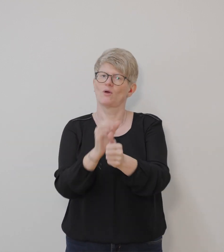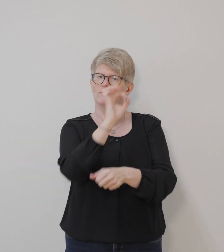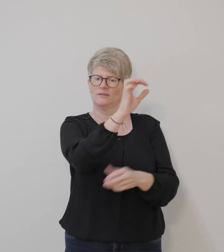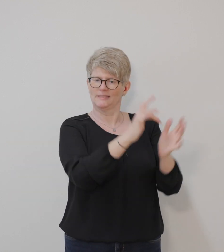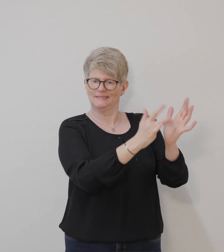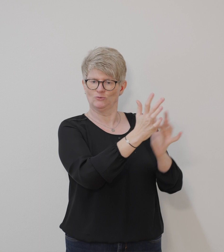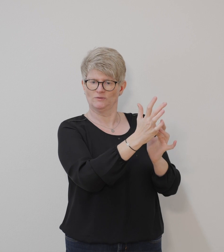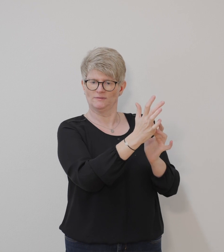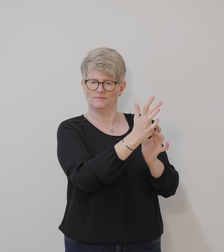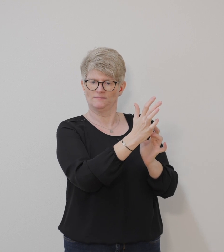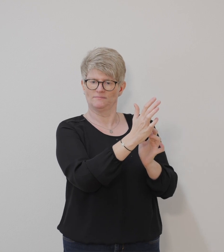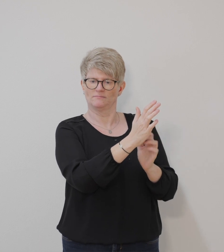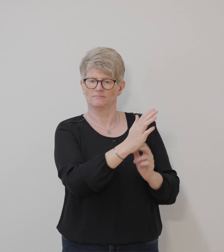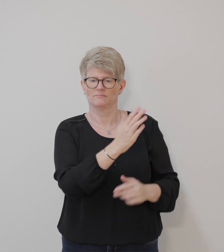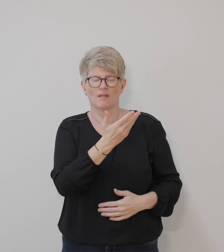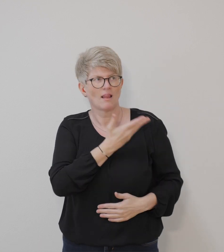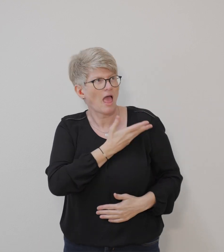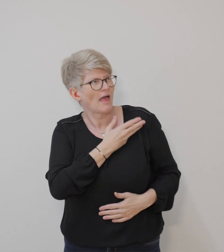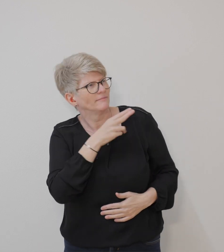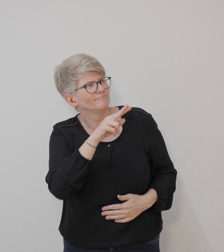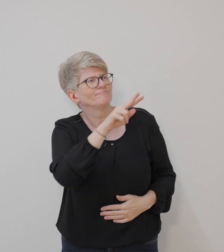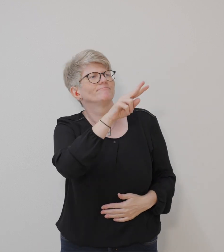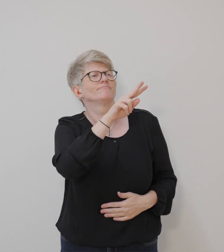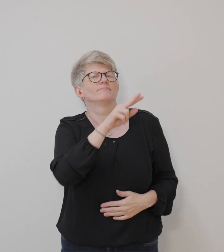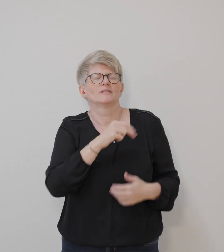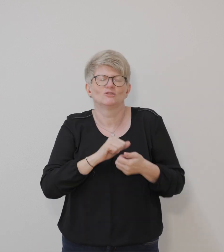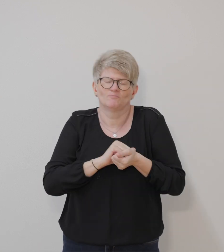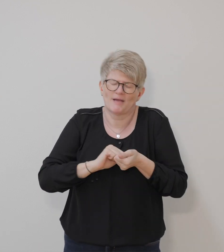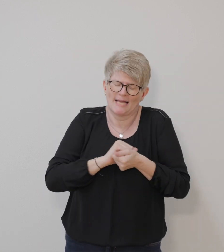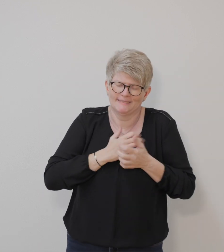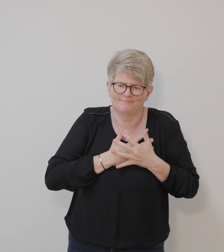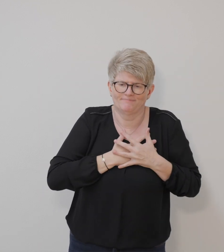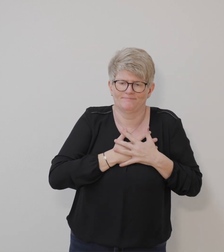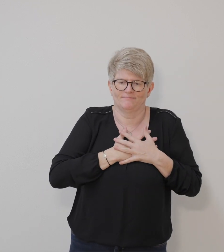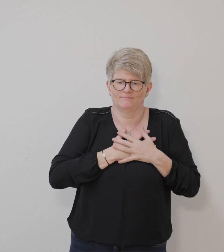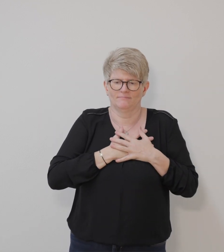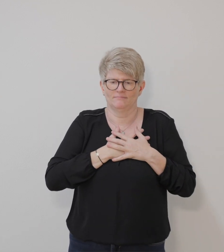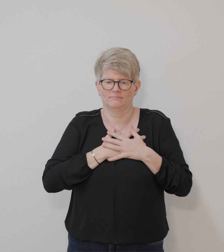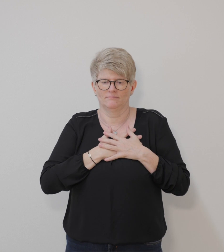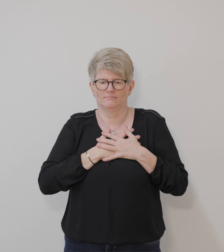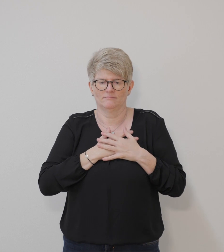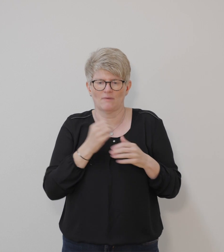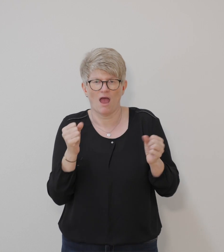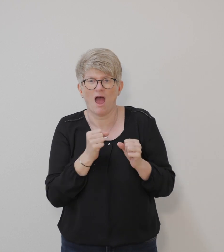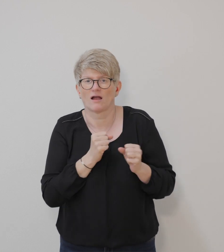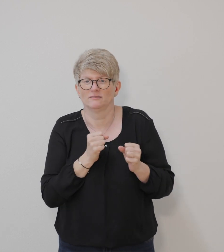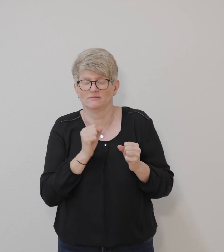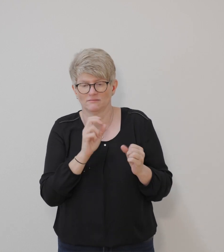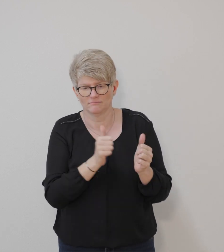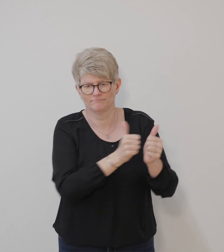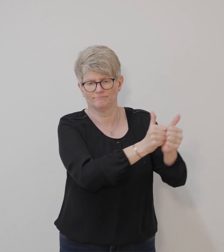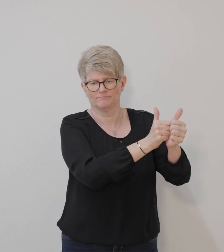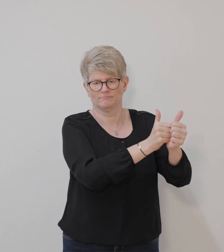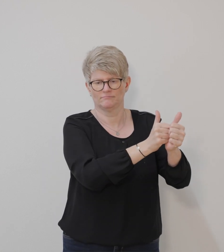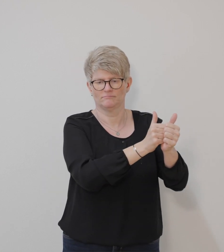Als Angehörige standen sie Jesus in seinem Leid, seinem Schmerz und seiner Angst bei. Sie mussten